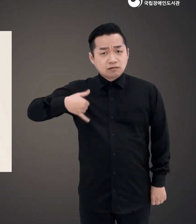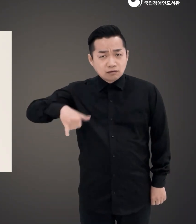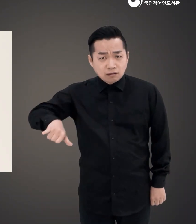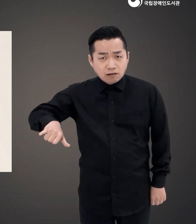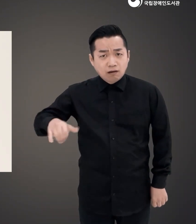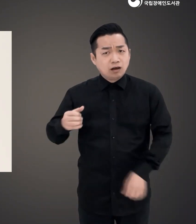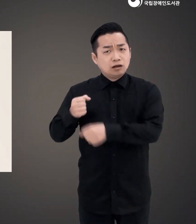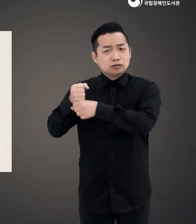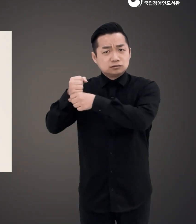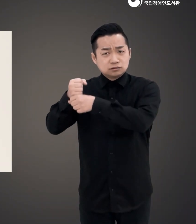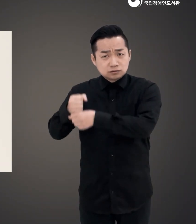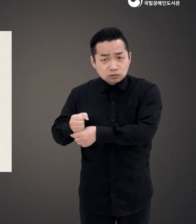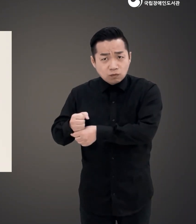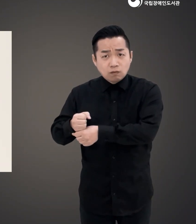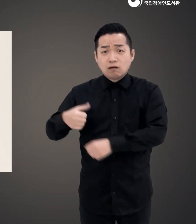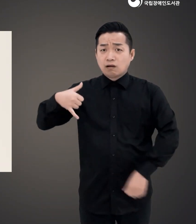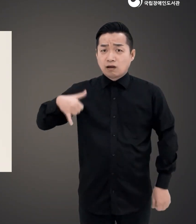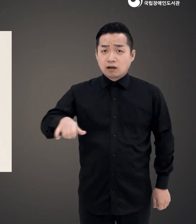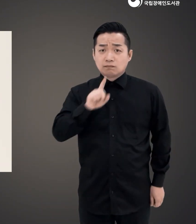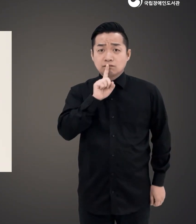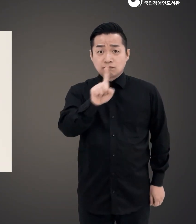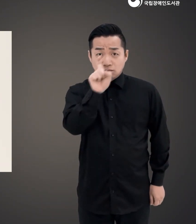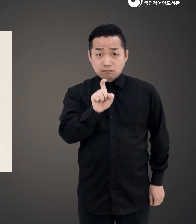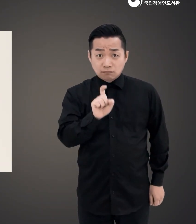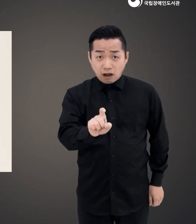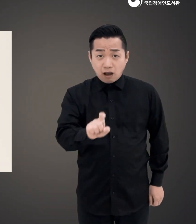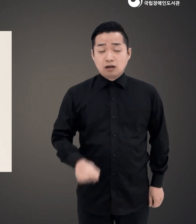우리 아이가 의존적인 아이라고?